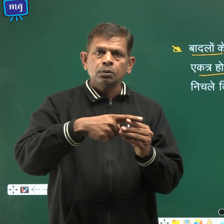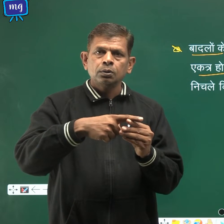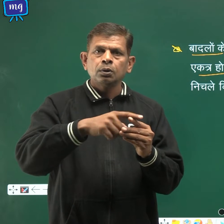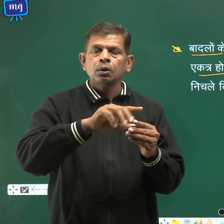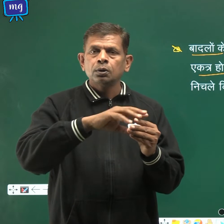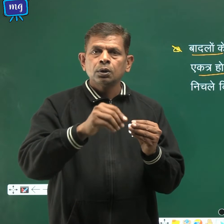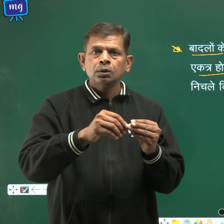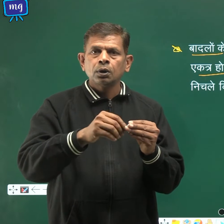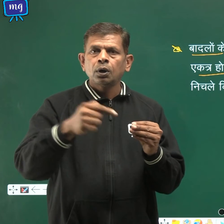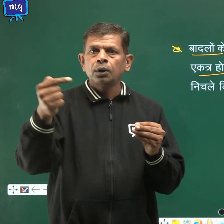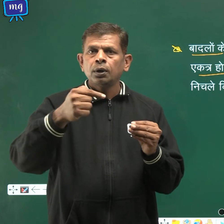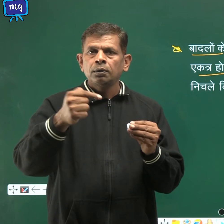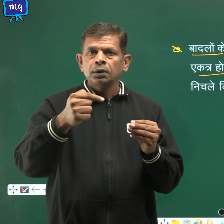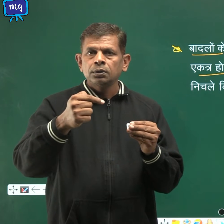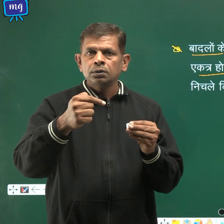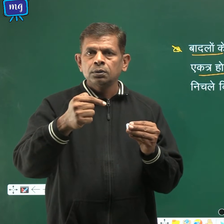तथा ऋणावेश